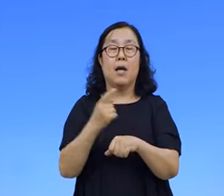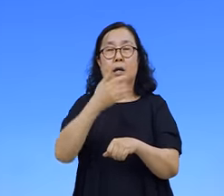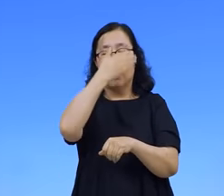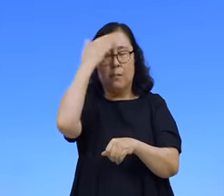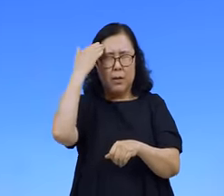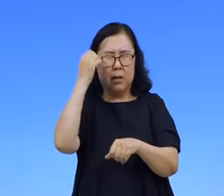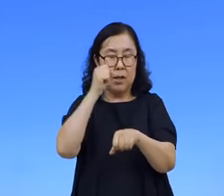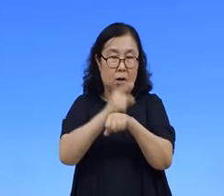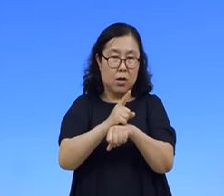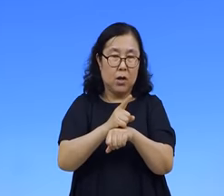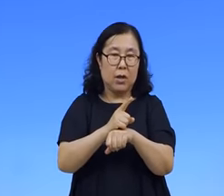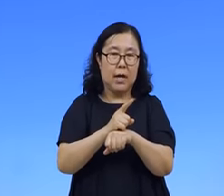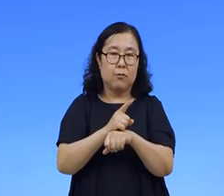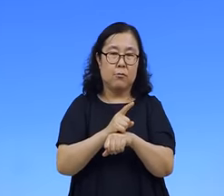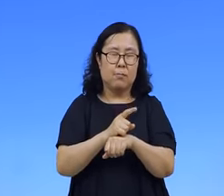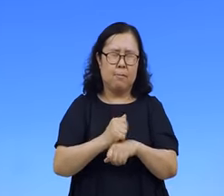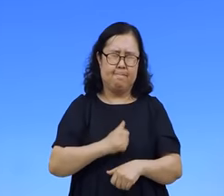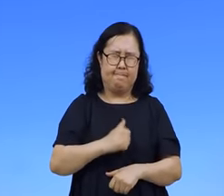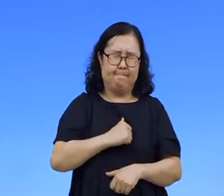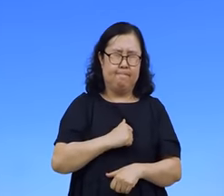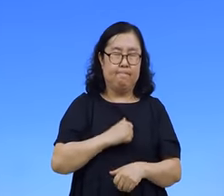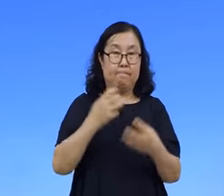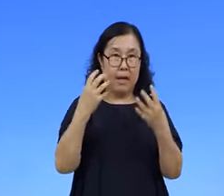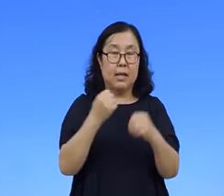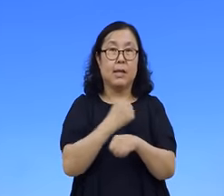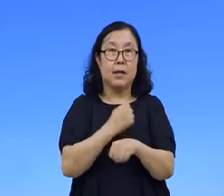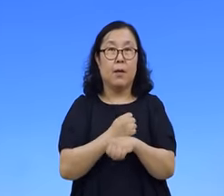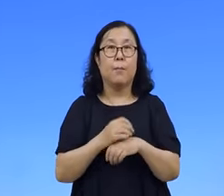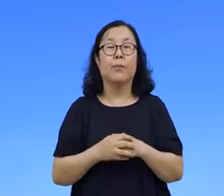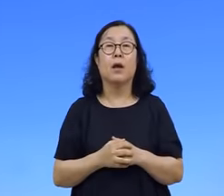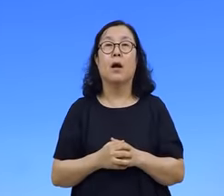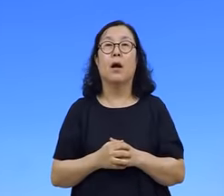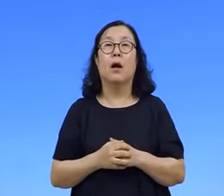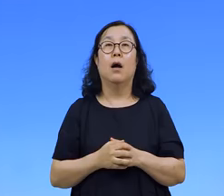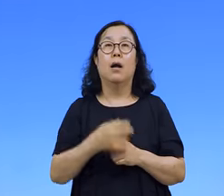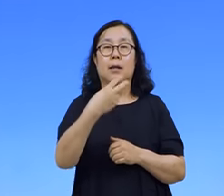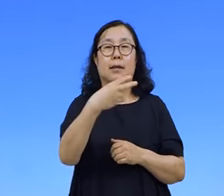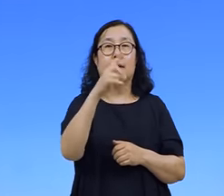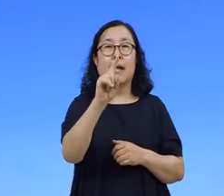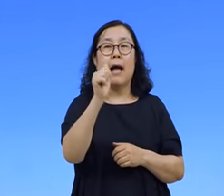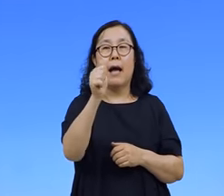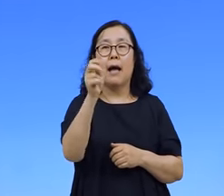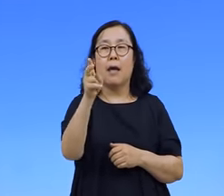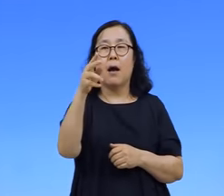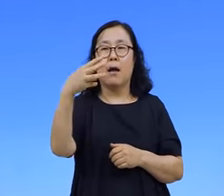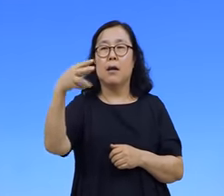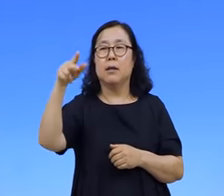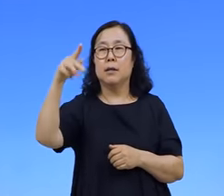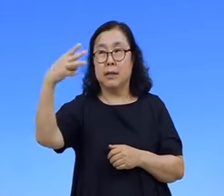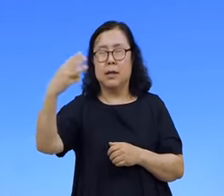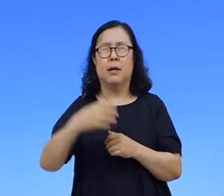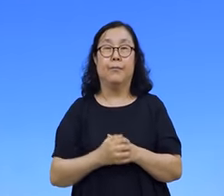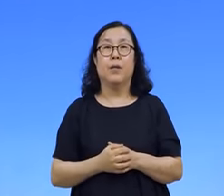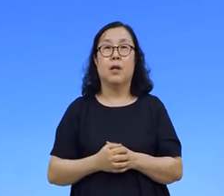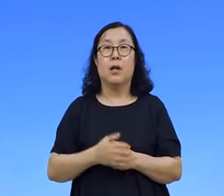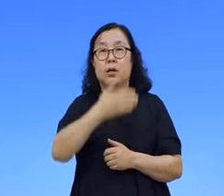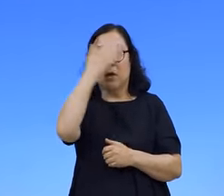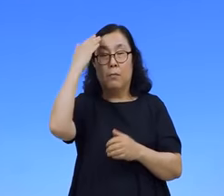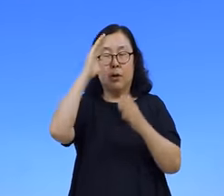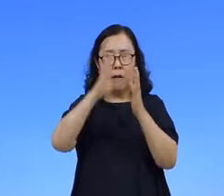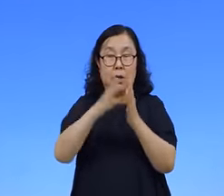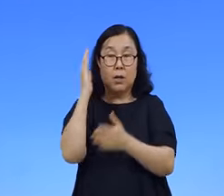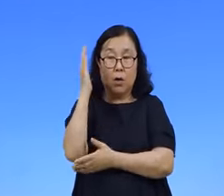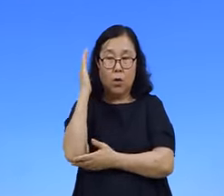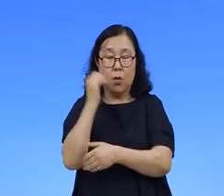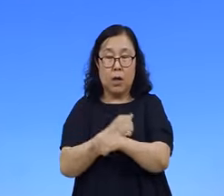좀 다혈질이셨나 봐요. 이제 이 젊은 시절에 이제 단임 목사로 부임을 하신 것 같은데요, 이제 막